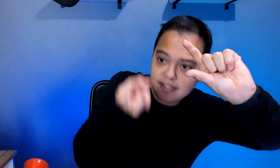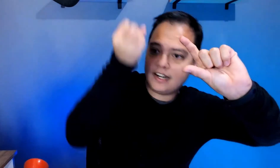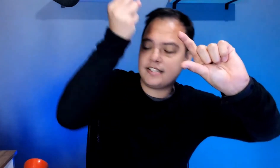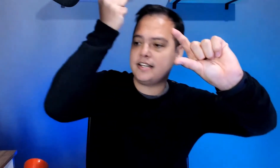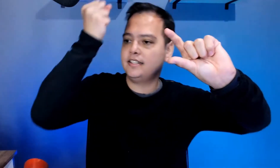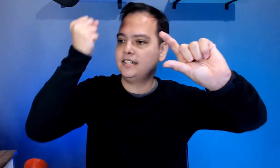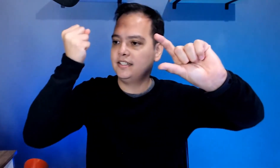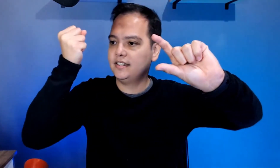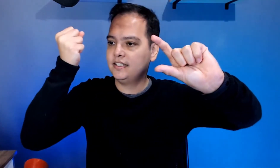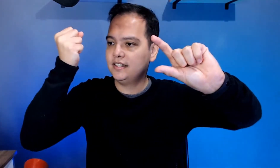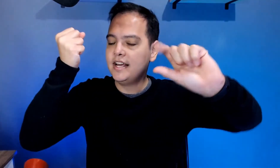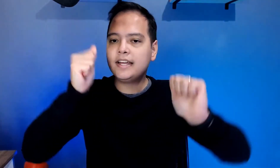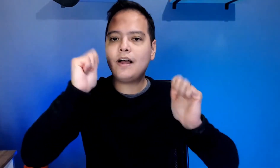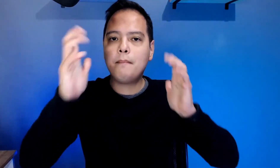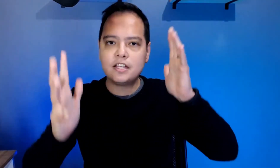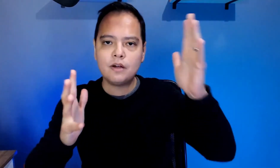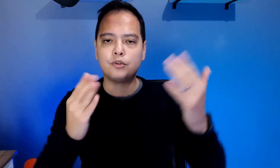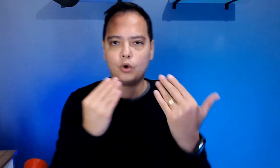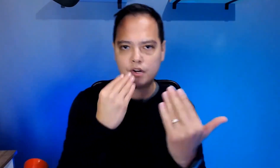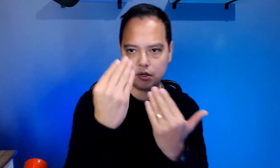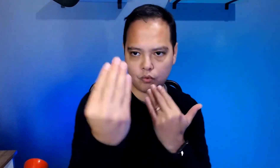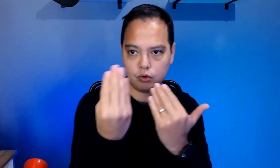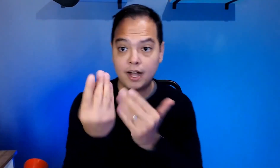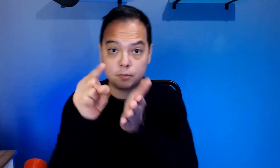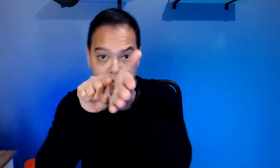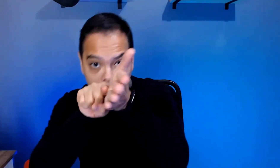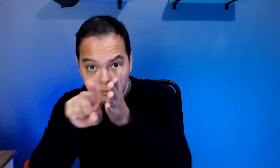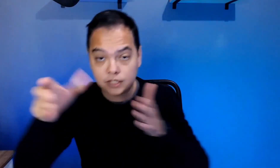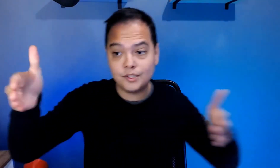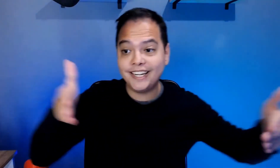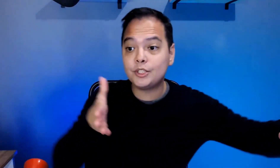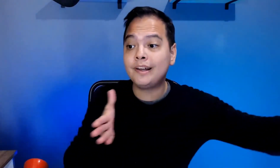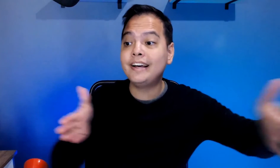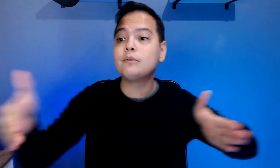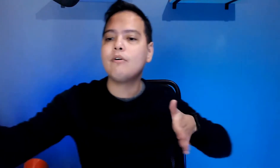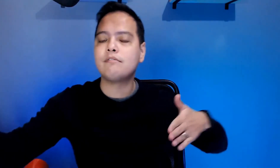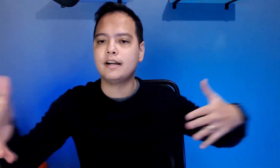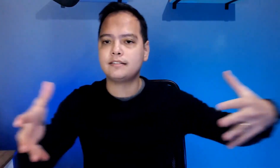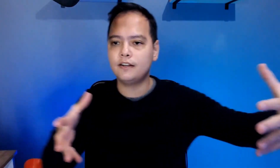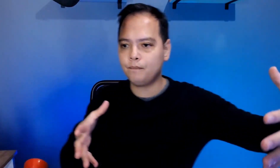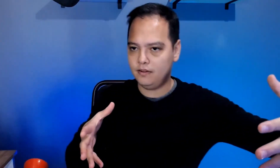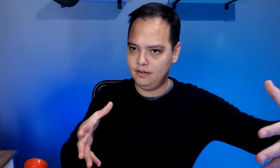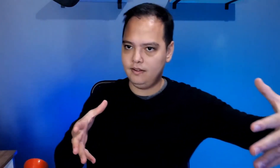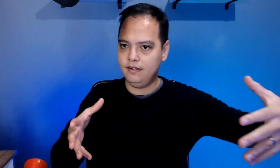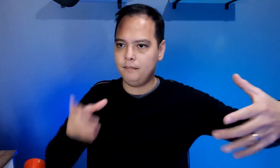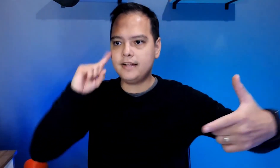trazer. Então é a mesma coisa, eu estou conversando com o surdo, as perguntas vão direcionando a conversa. Para a gente se focar na